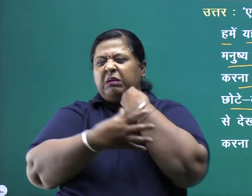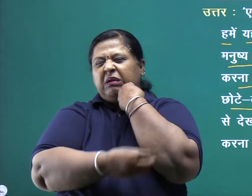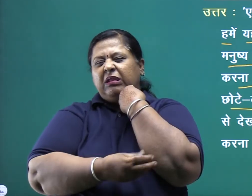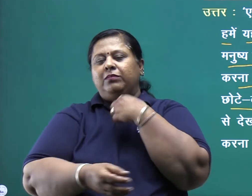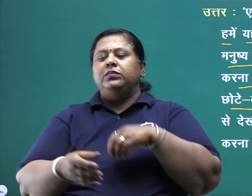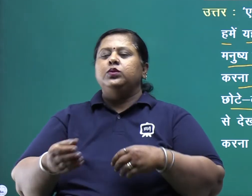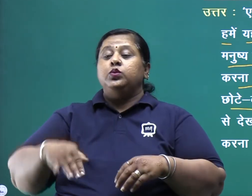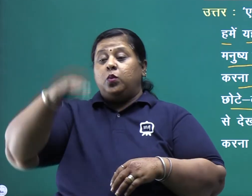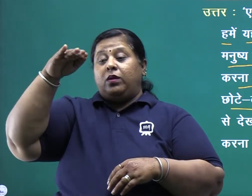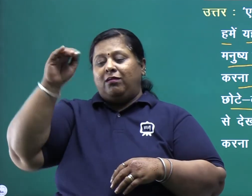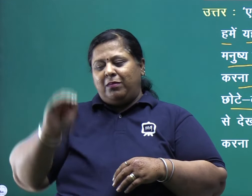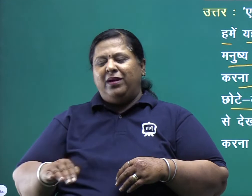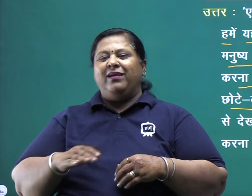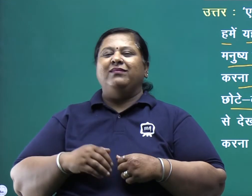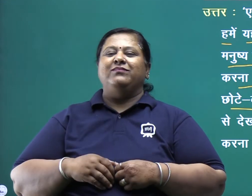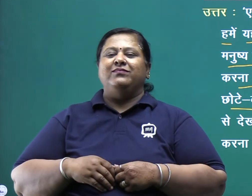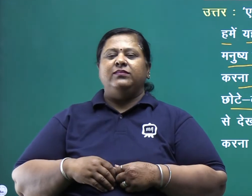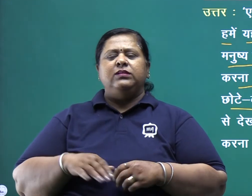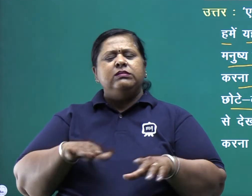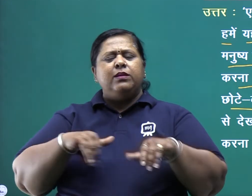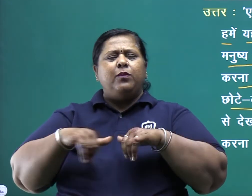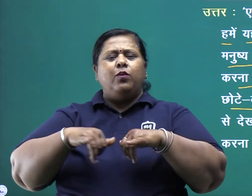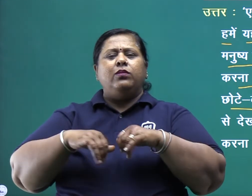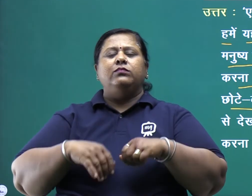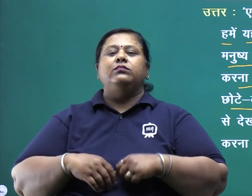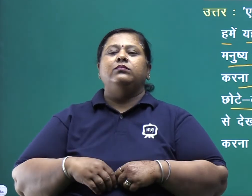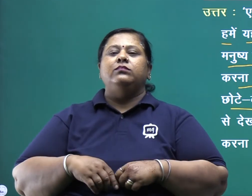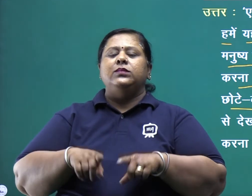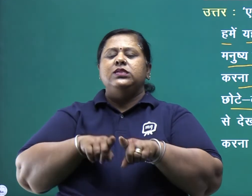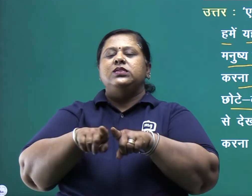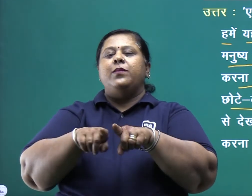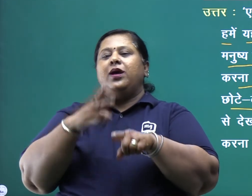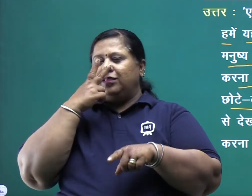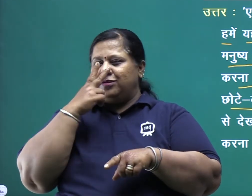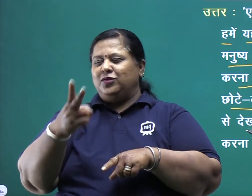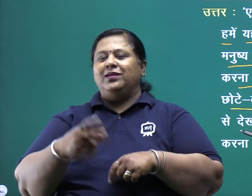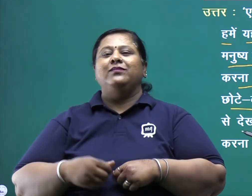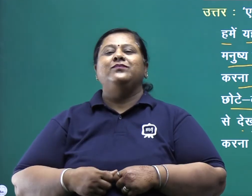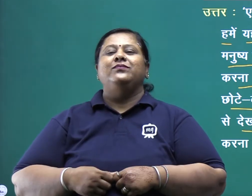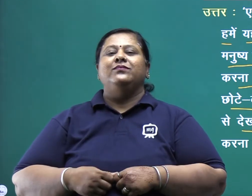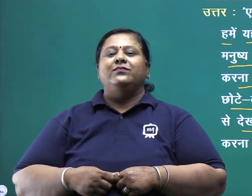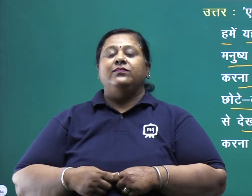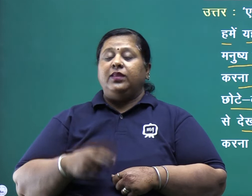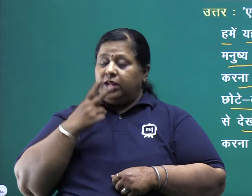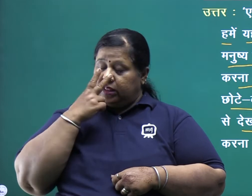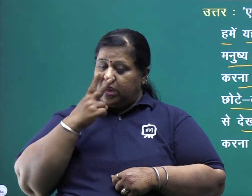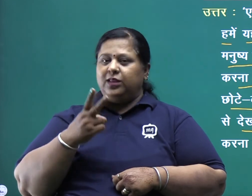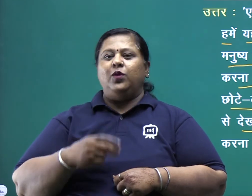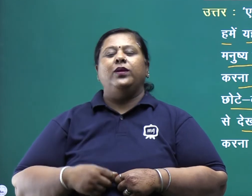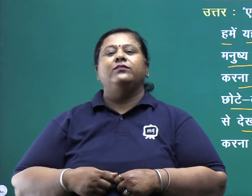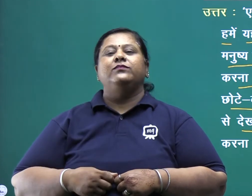छोटे बड़े सबको समान दृष्टि से देखते